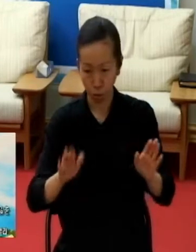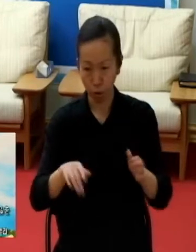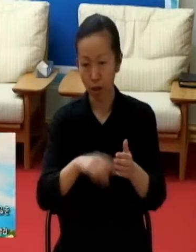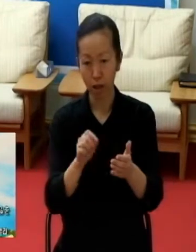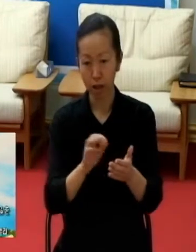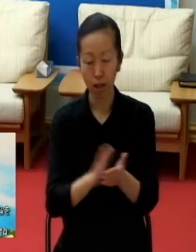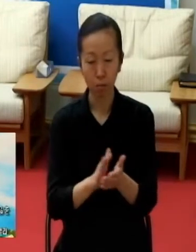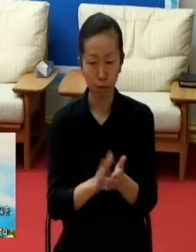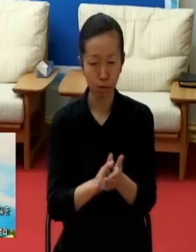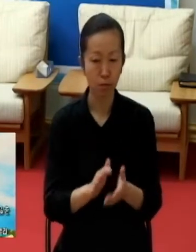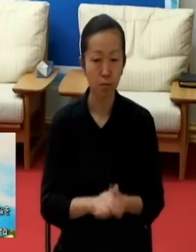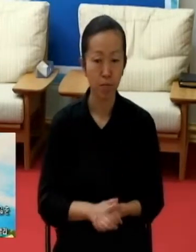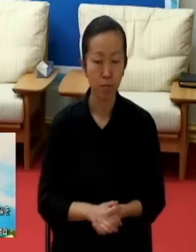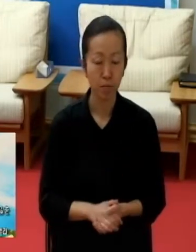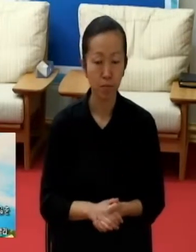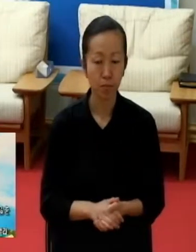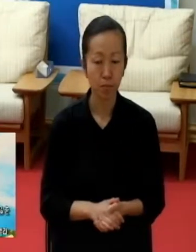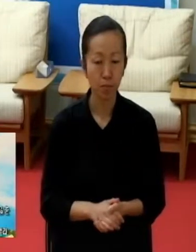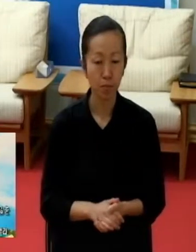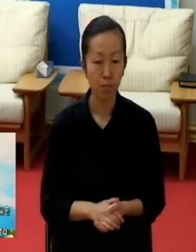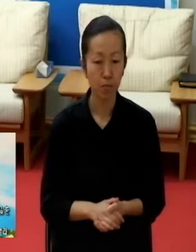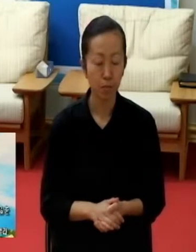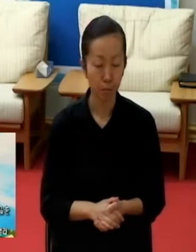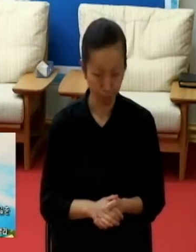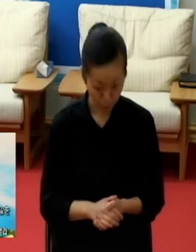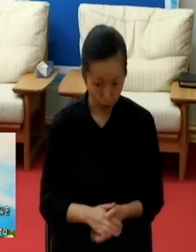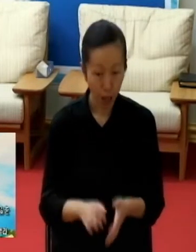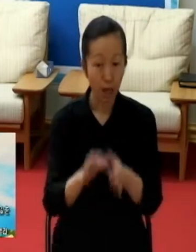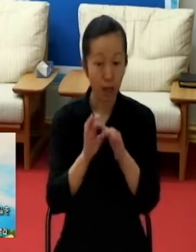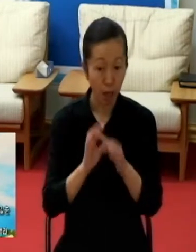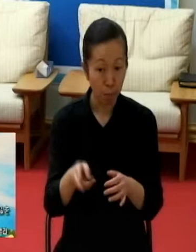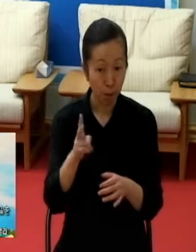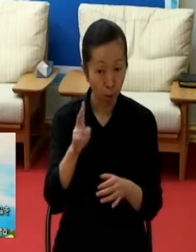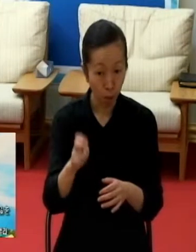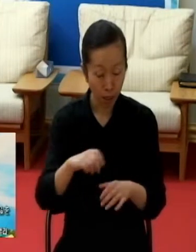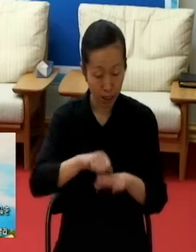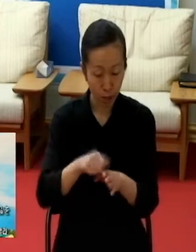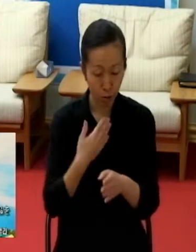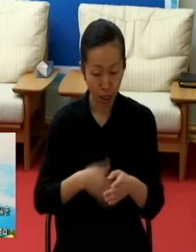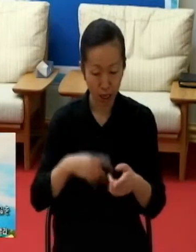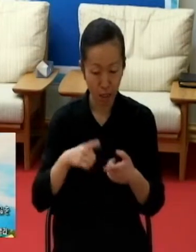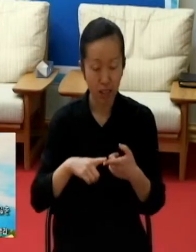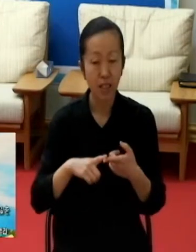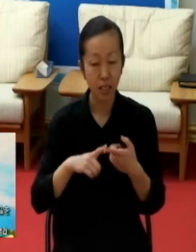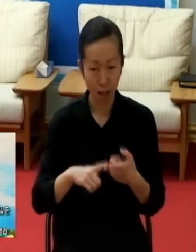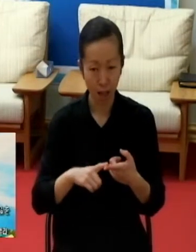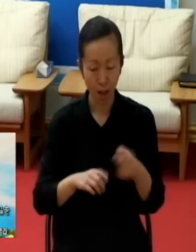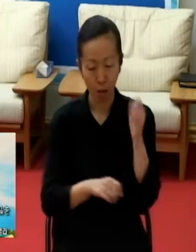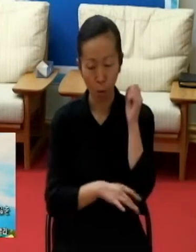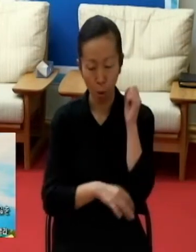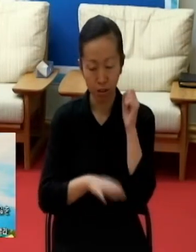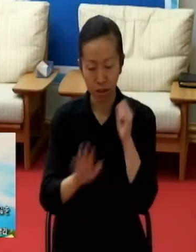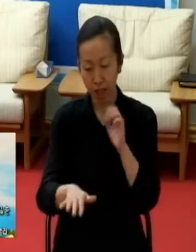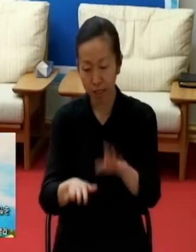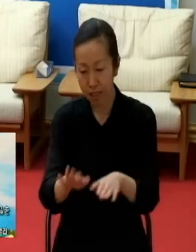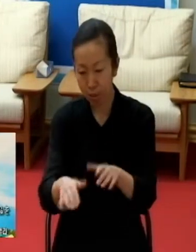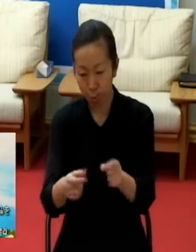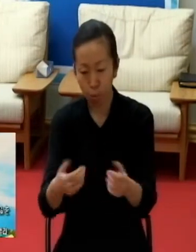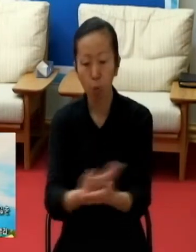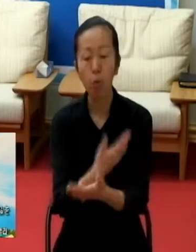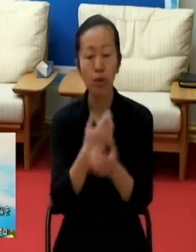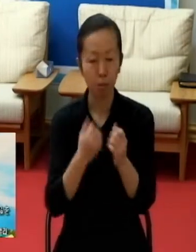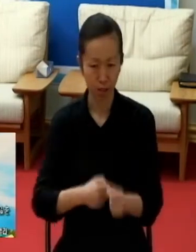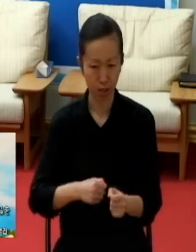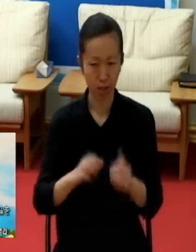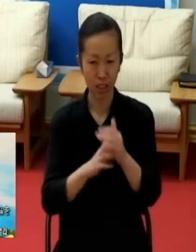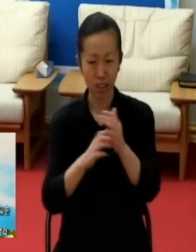그 바울은 이 육신적인 흔적도 있는 거예요. だからパウロには肉体的な痕跡も残っています。 여러분, 우리가